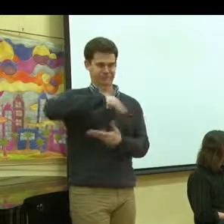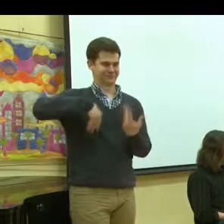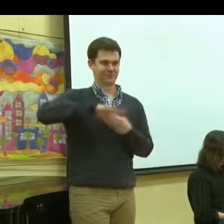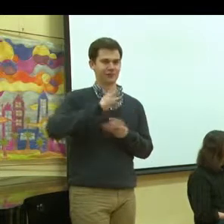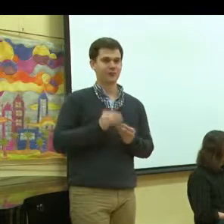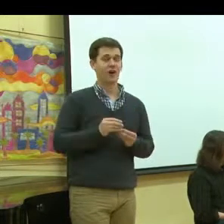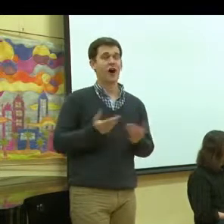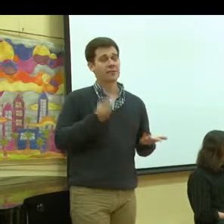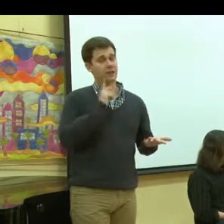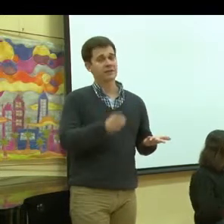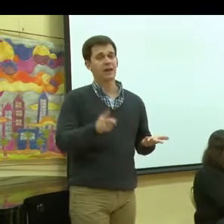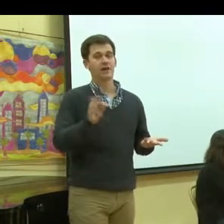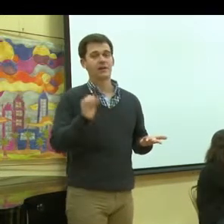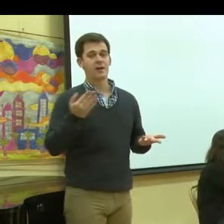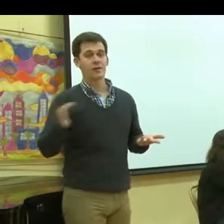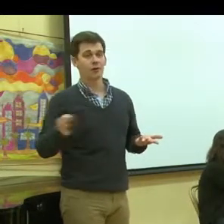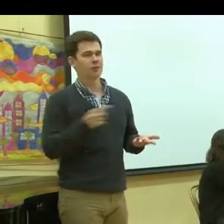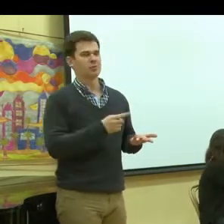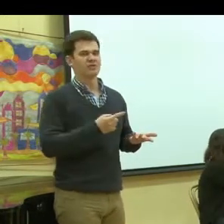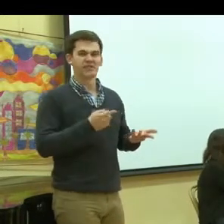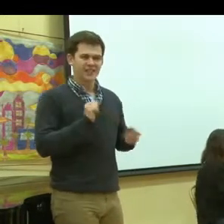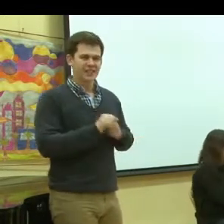ich bytu w Argentynie.